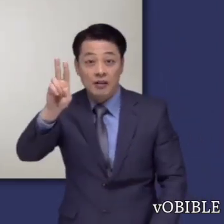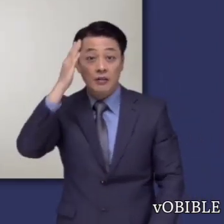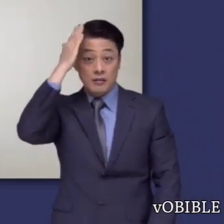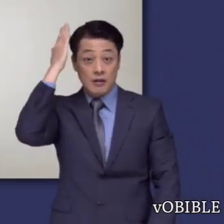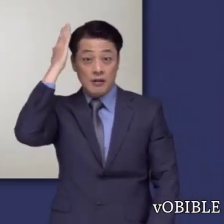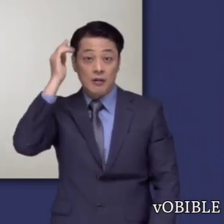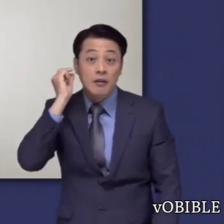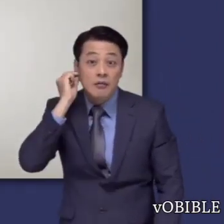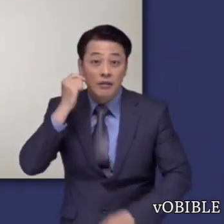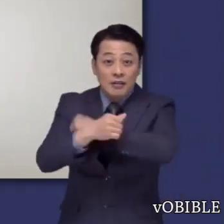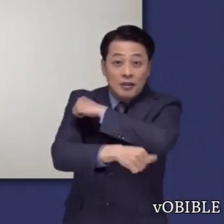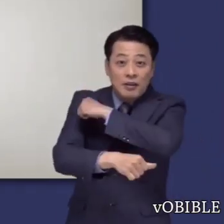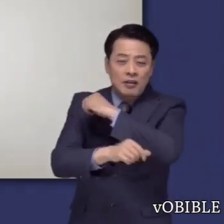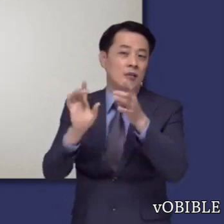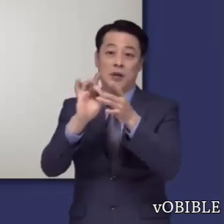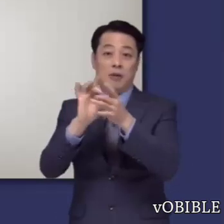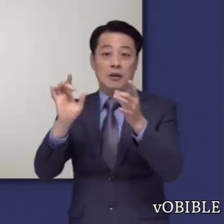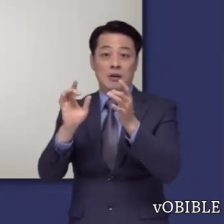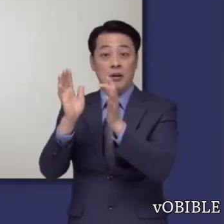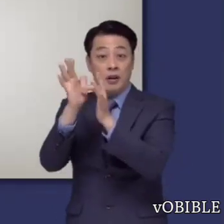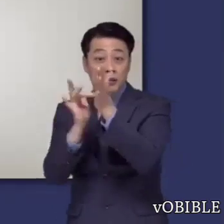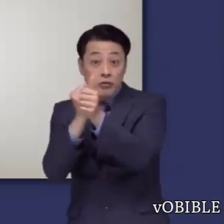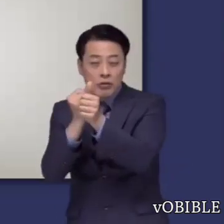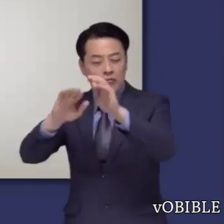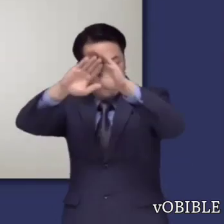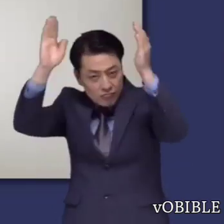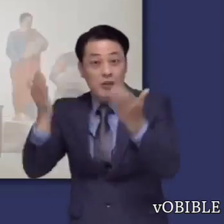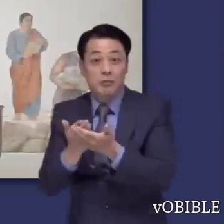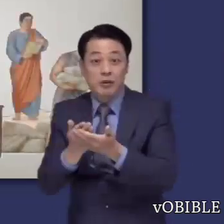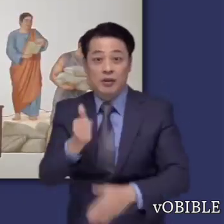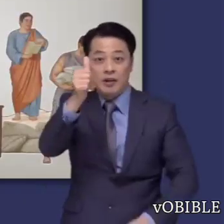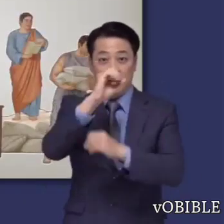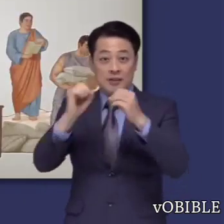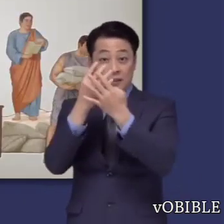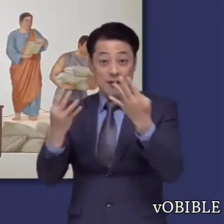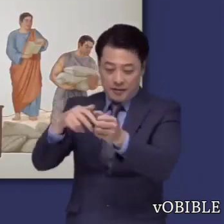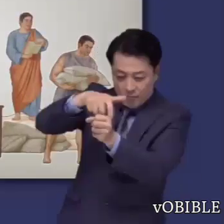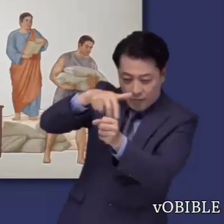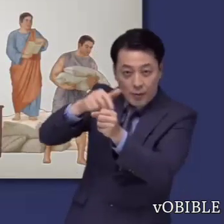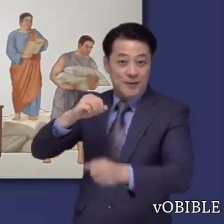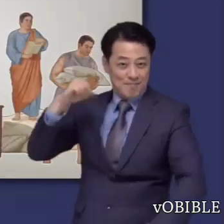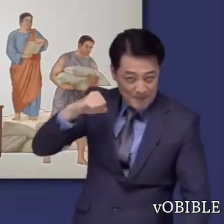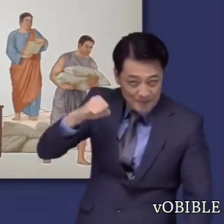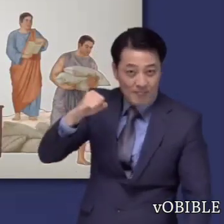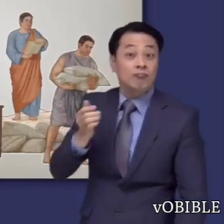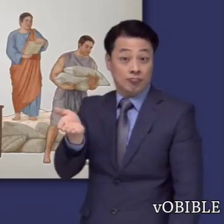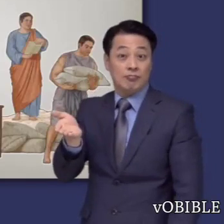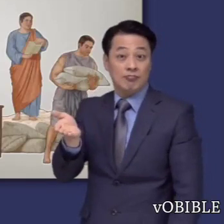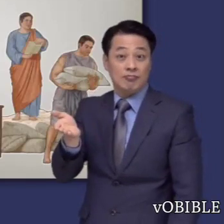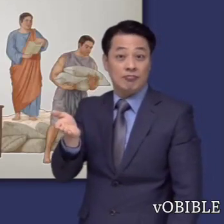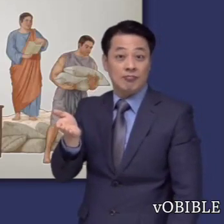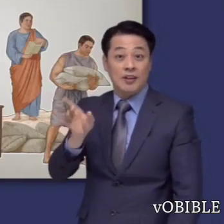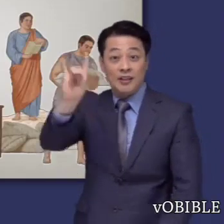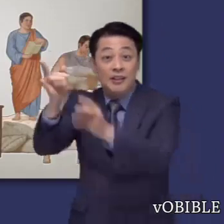第二章，保罗指出基督徒男女，不论是奴隶还是自由人，要表现哪些美